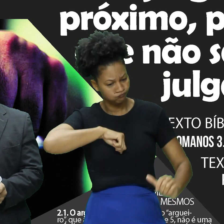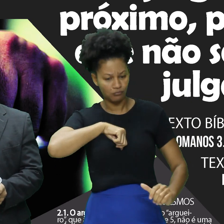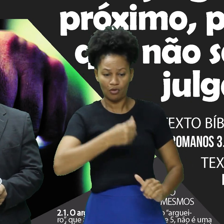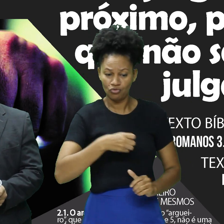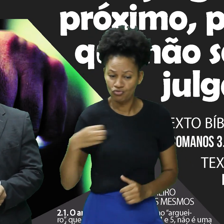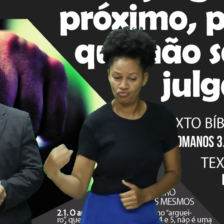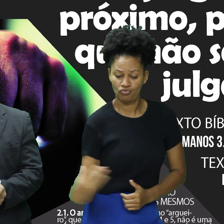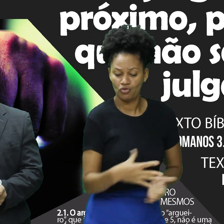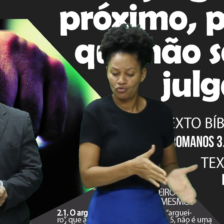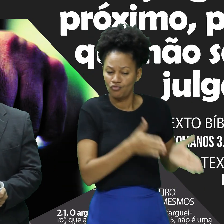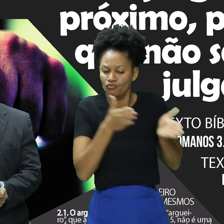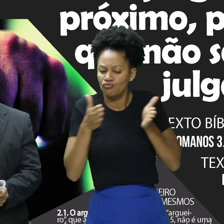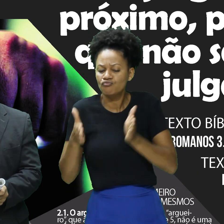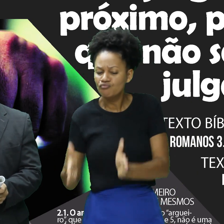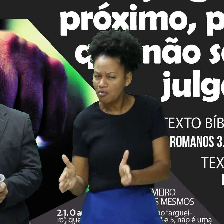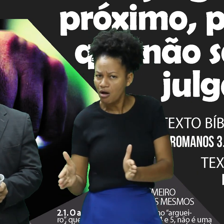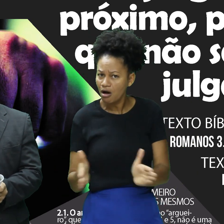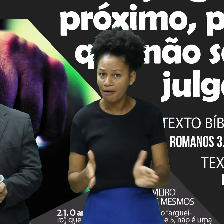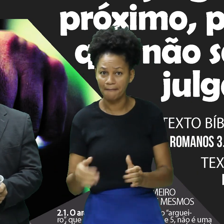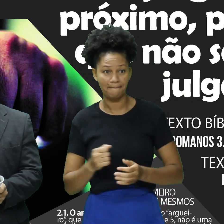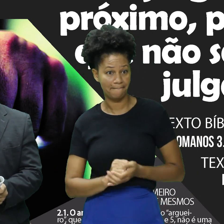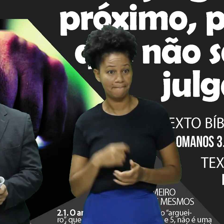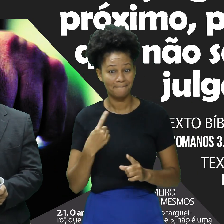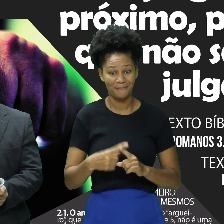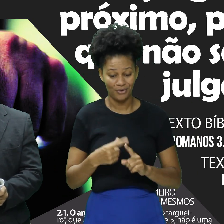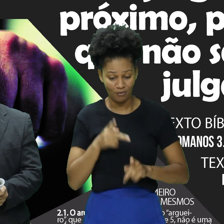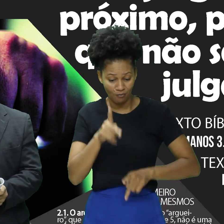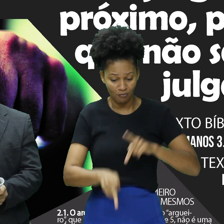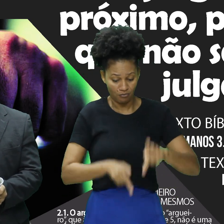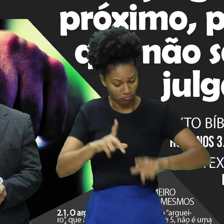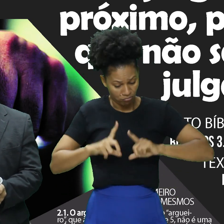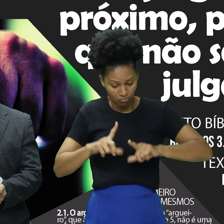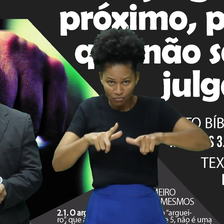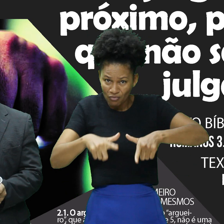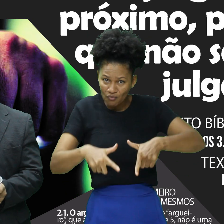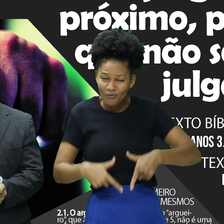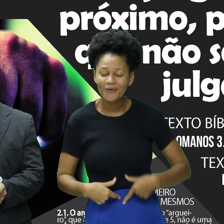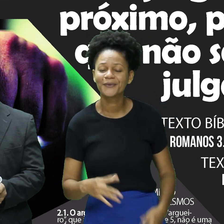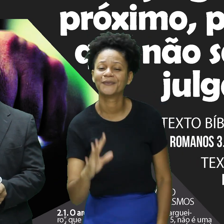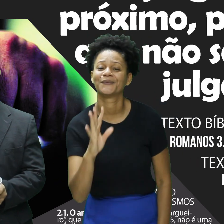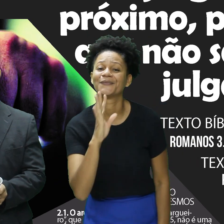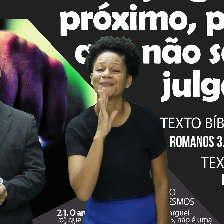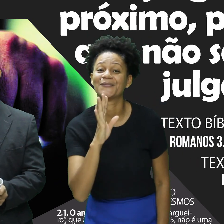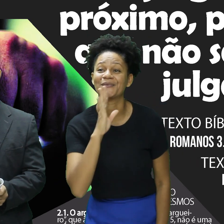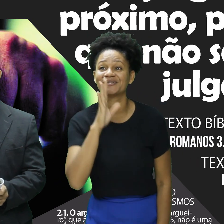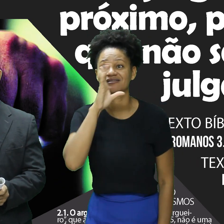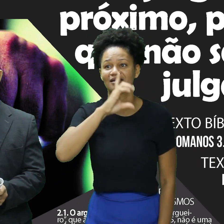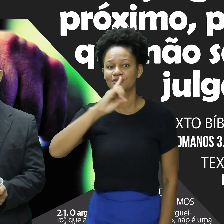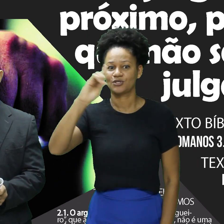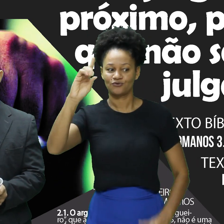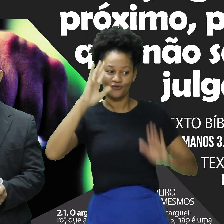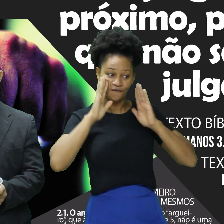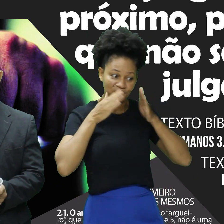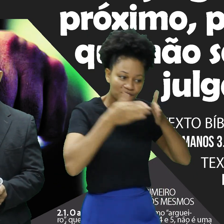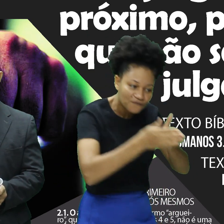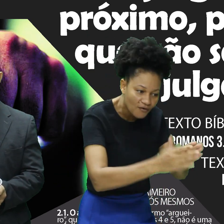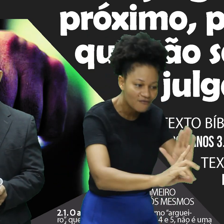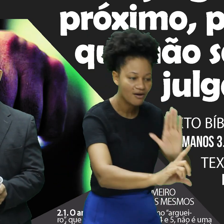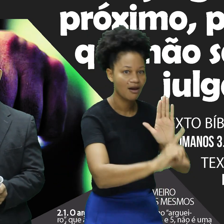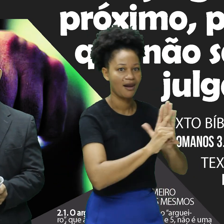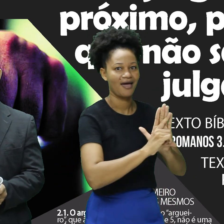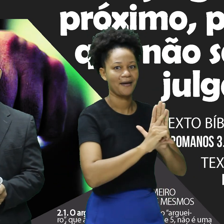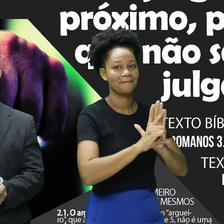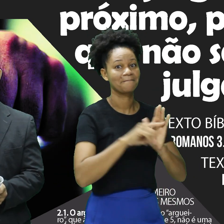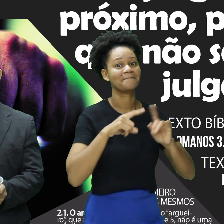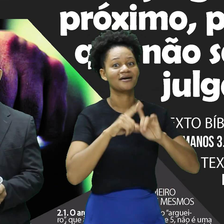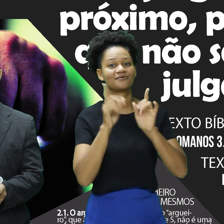nova fase, pois os israelitas, eles conheciam a Deus através da lei. Quando Jesus veio